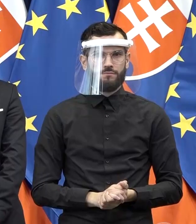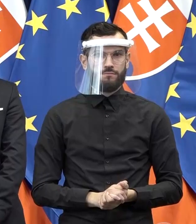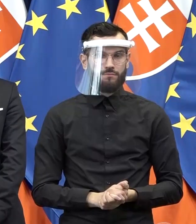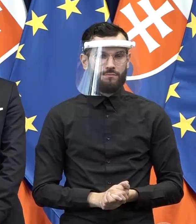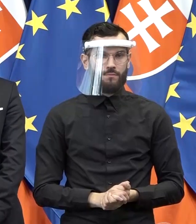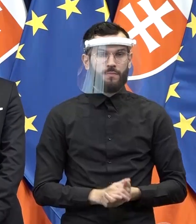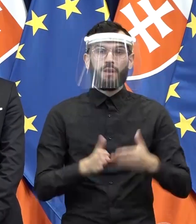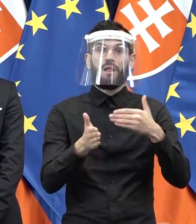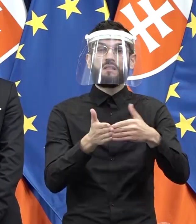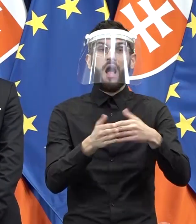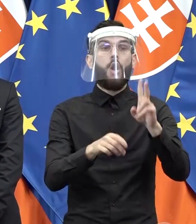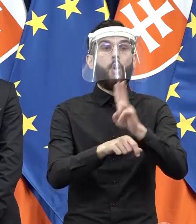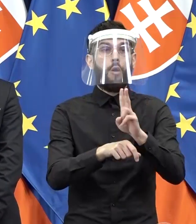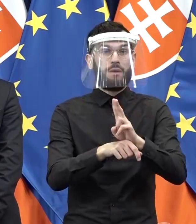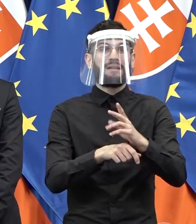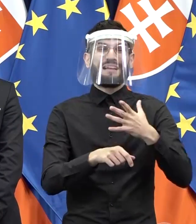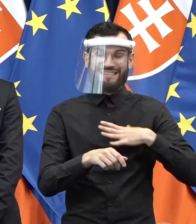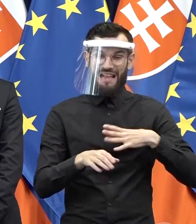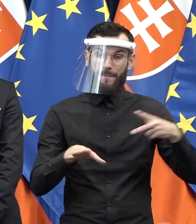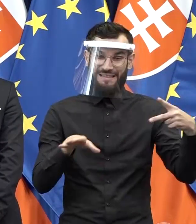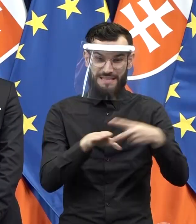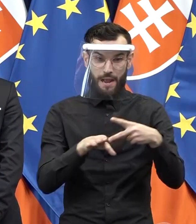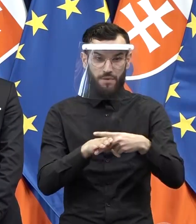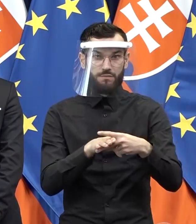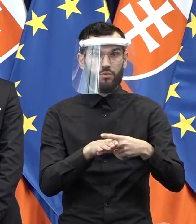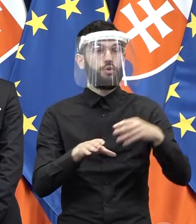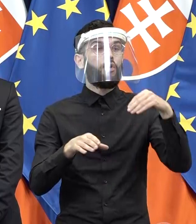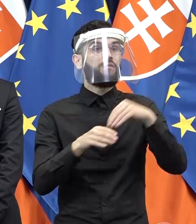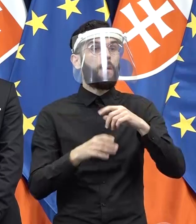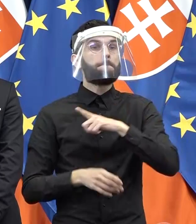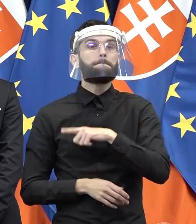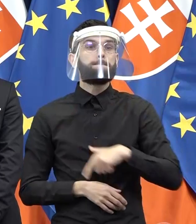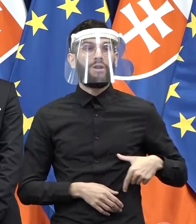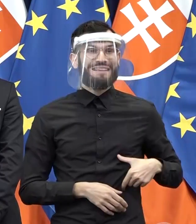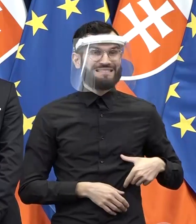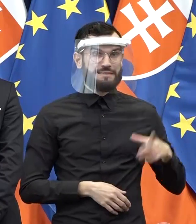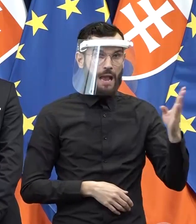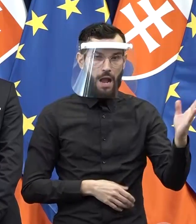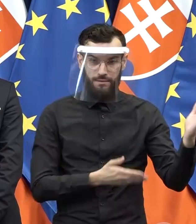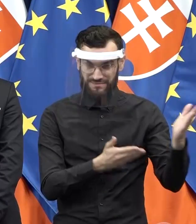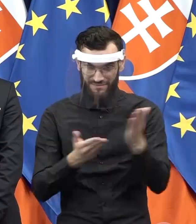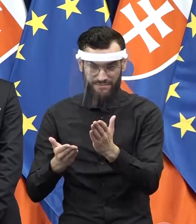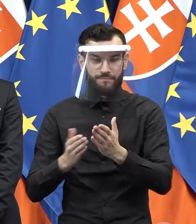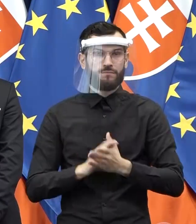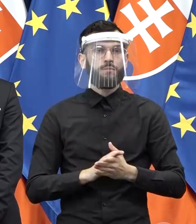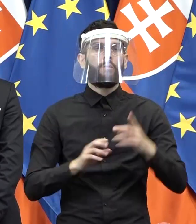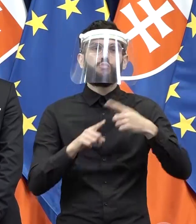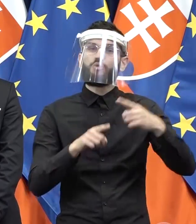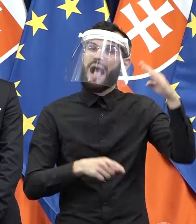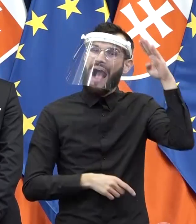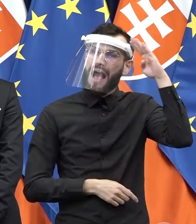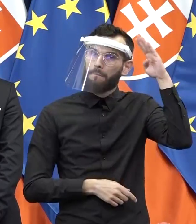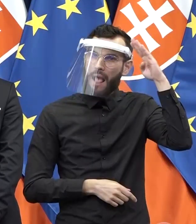Ďalšie opatrenie je, že zabezpečíme prítomnosť príslušníkov policajného zboru a armády